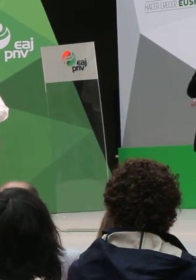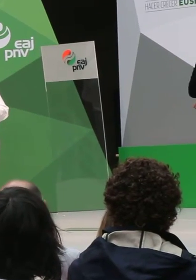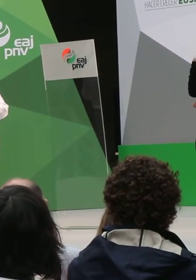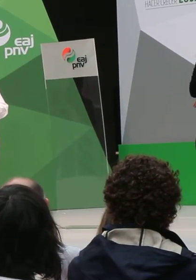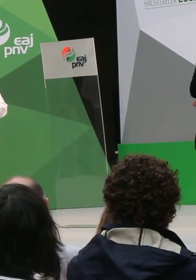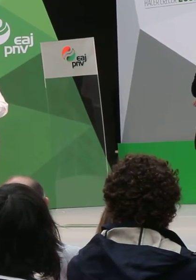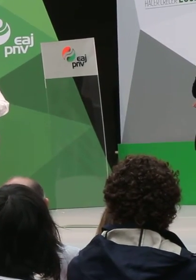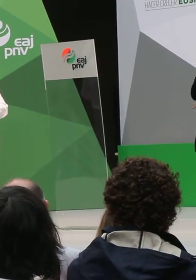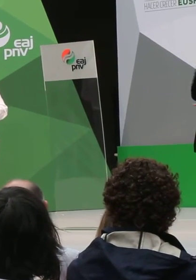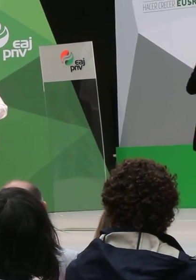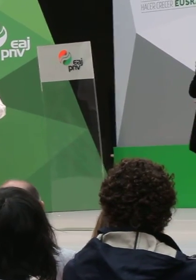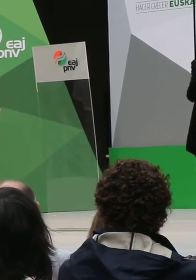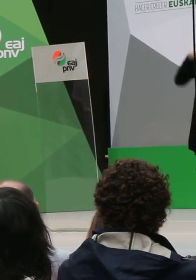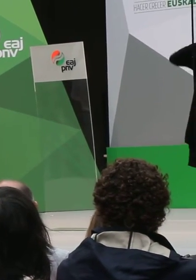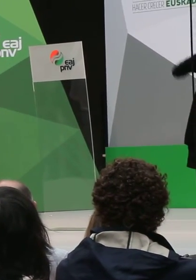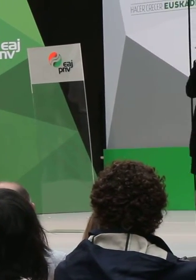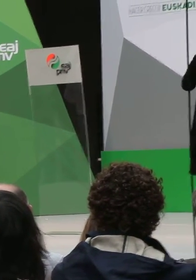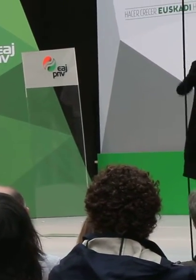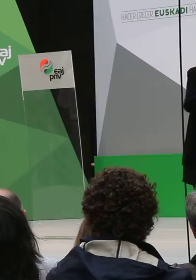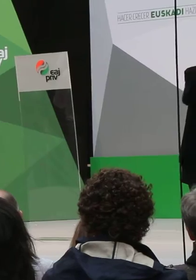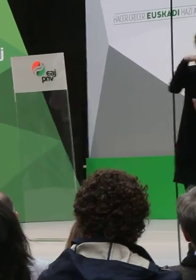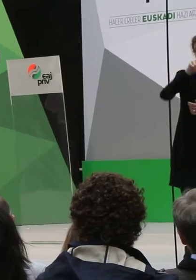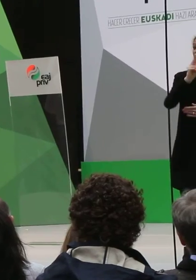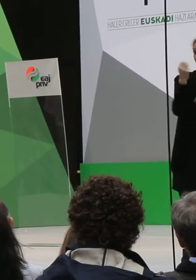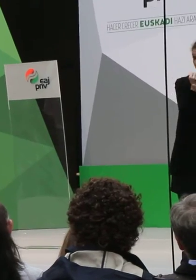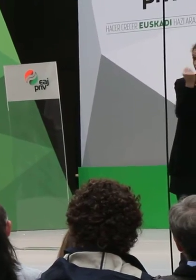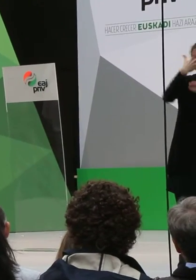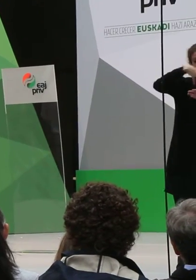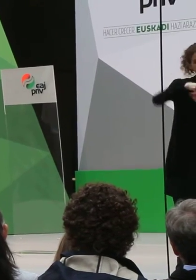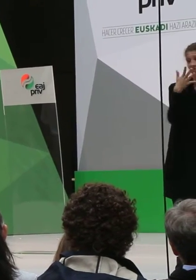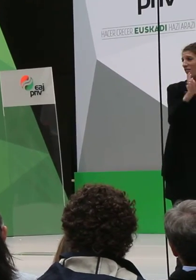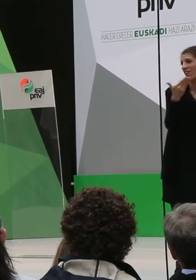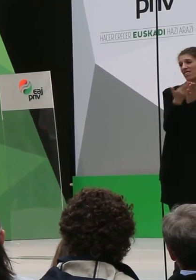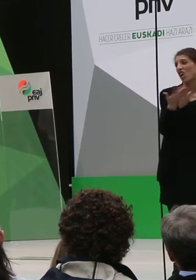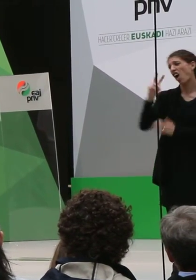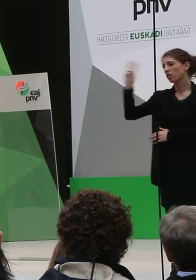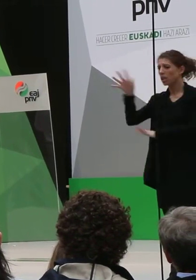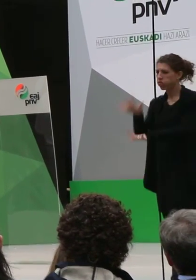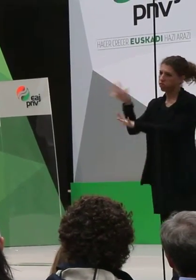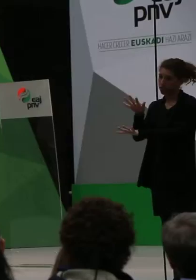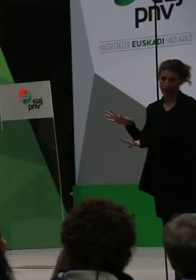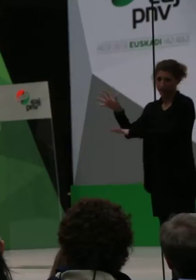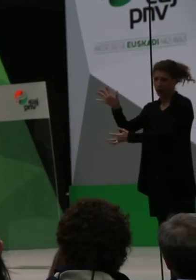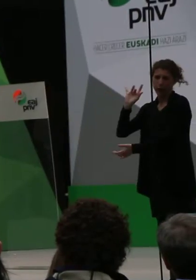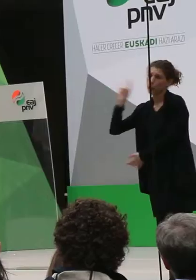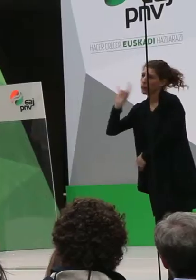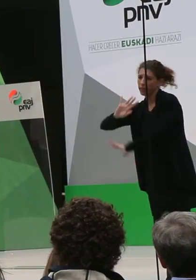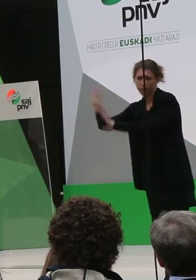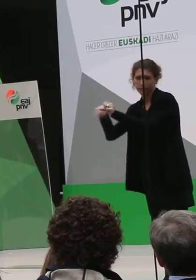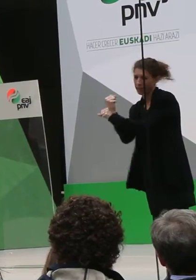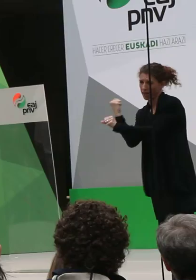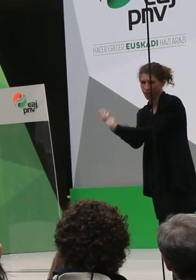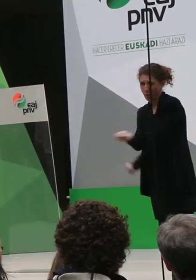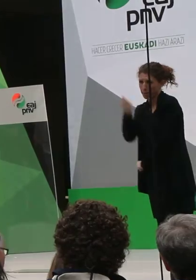PNV gobierna hay avances, hay acuerdos, hay hechos. Donde están otros solo hay jaleo y ruido. Así que, mientras algunos se